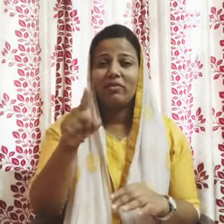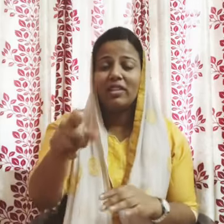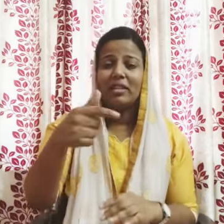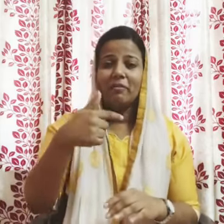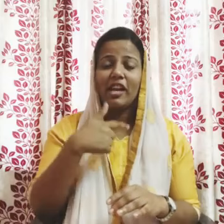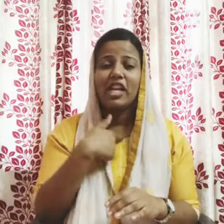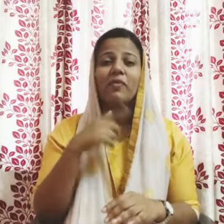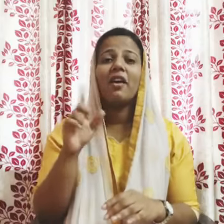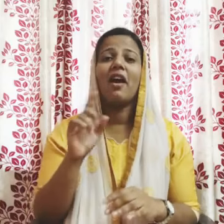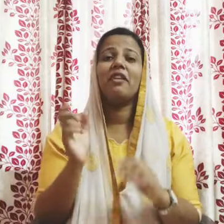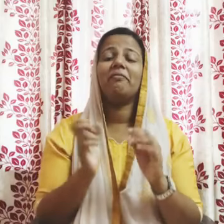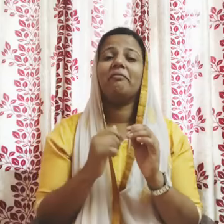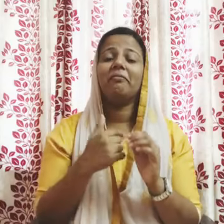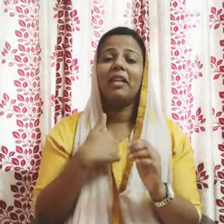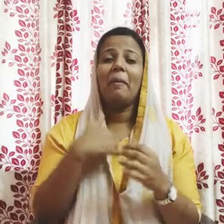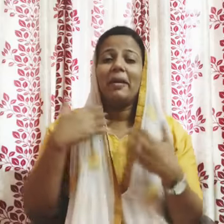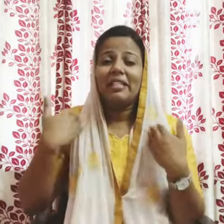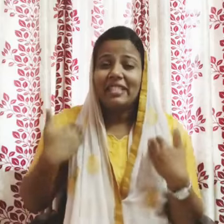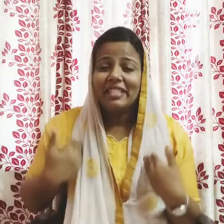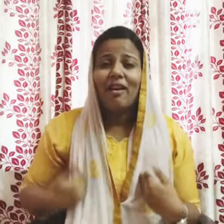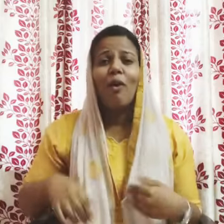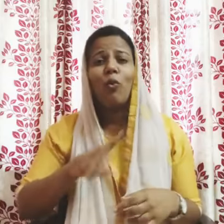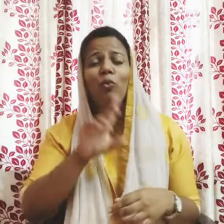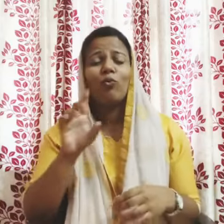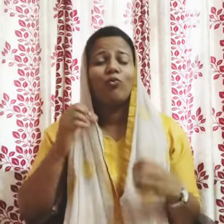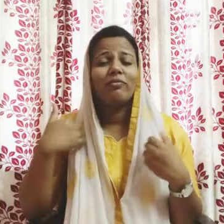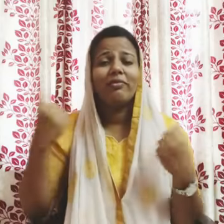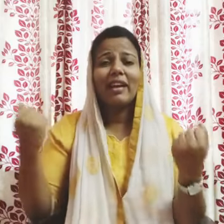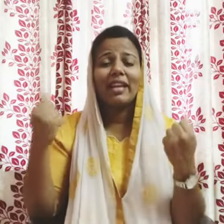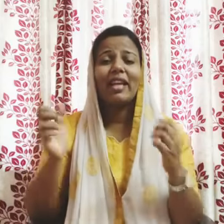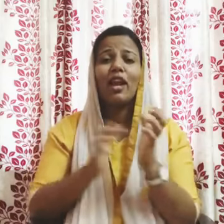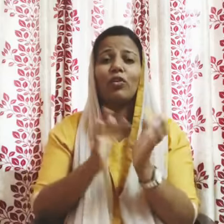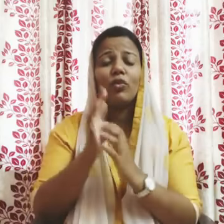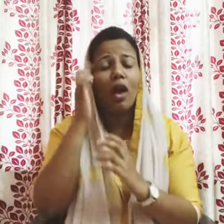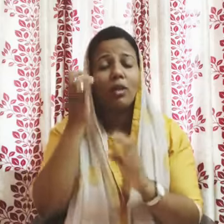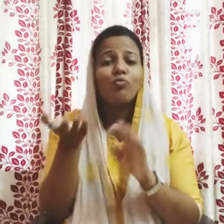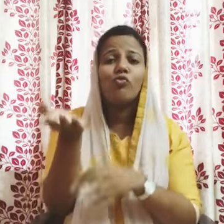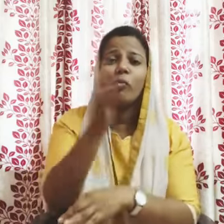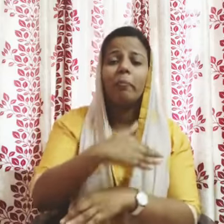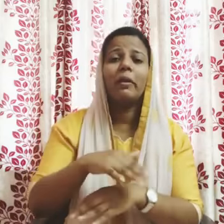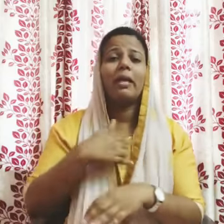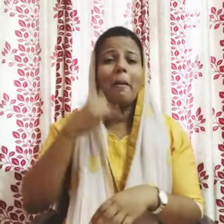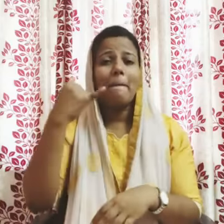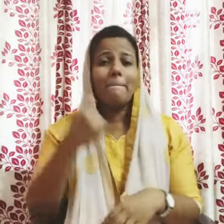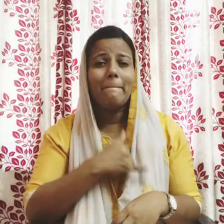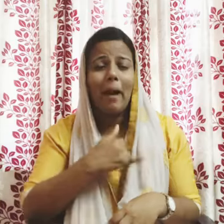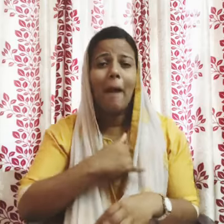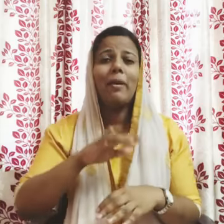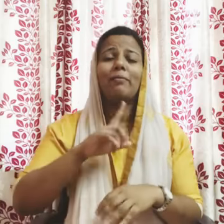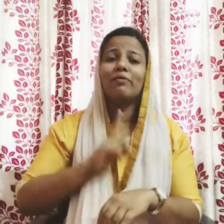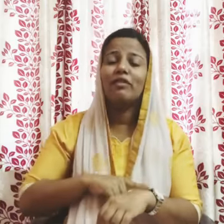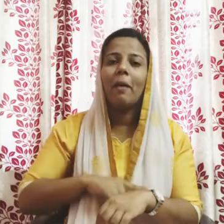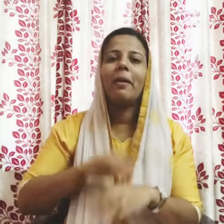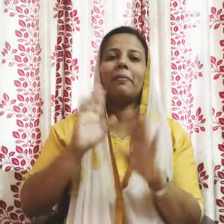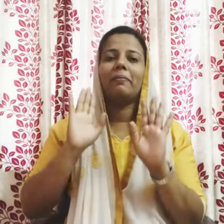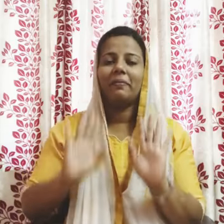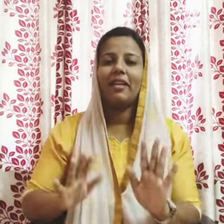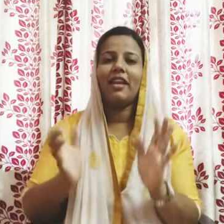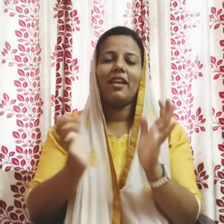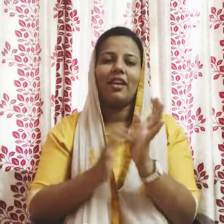എനിക്ക് വേണ്ടിയും നിങ്ങൾക്ക് വേണ്ടിയും നാം ബലഹീനരായിരിക്കുമ്പോൾ, നാം അഭക്തരായിരിക്കുമ്പോൾ, നാം പാപികളായിരിക്കുമ്പോൾ തന്നെ